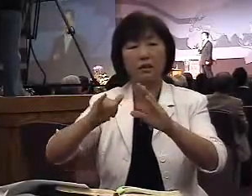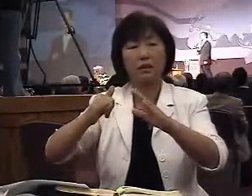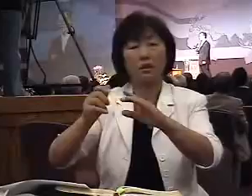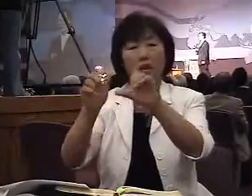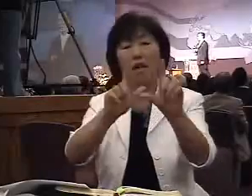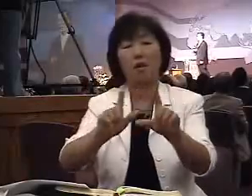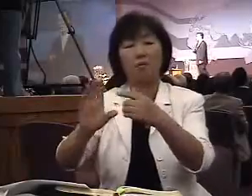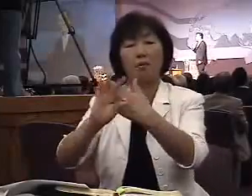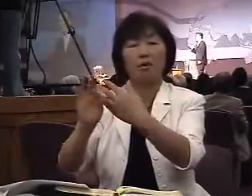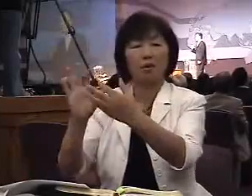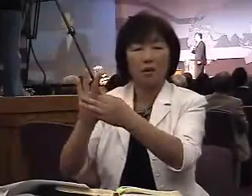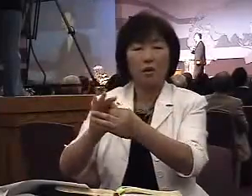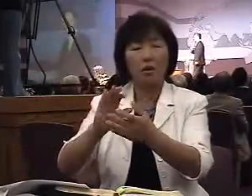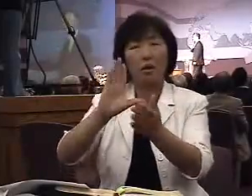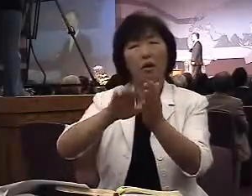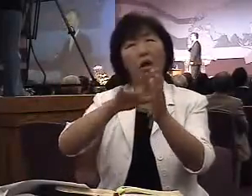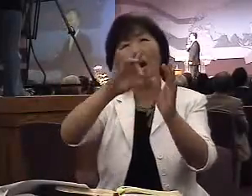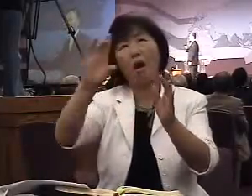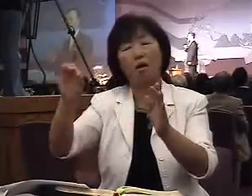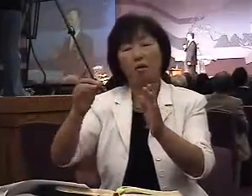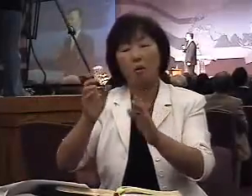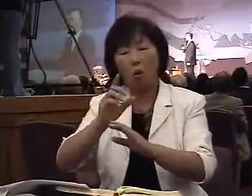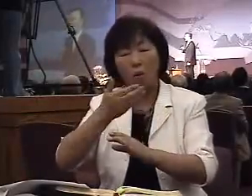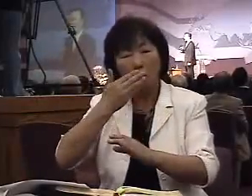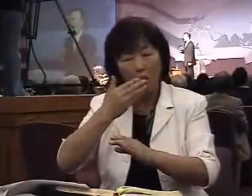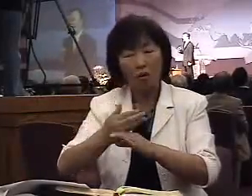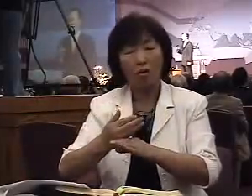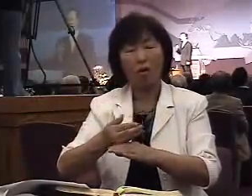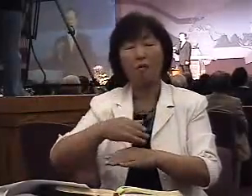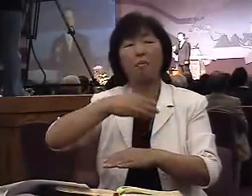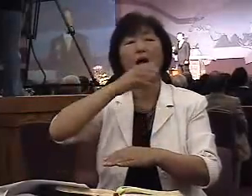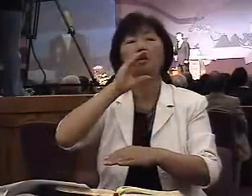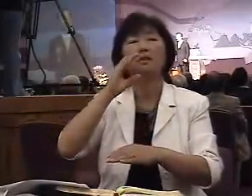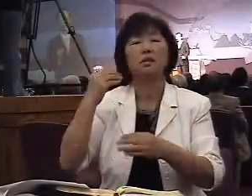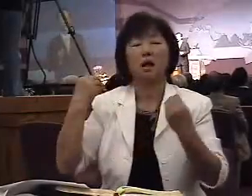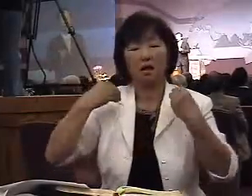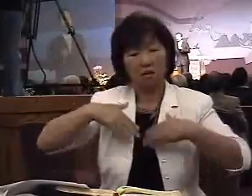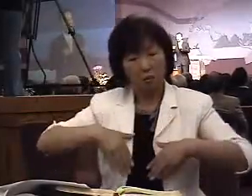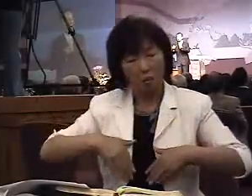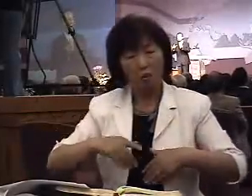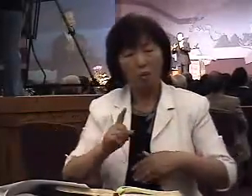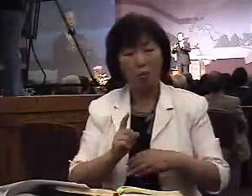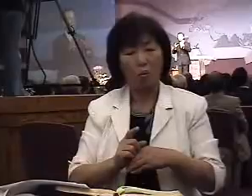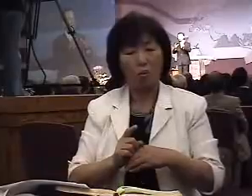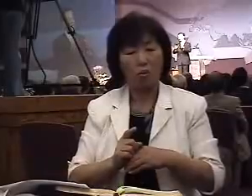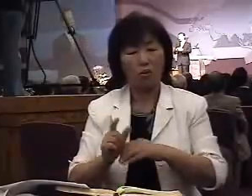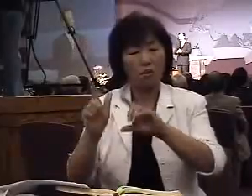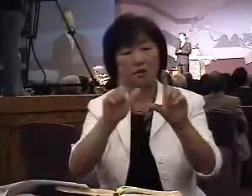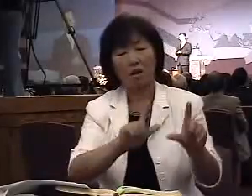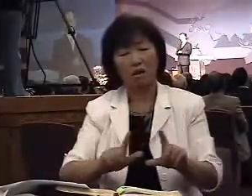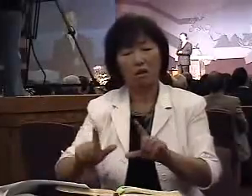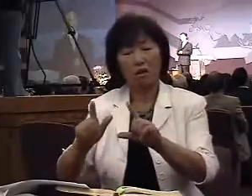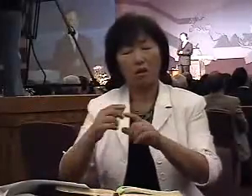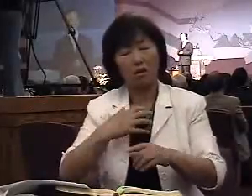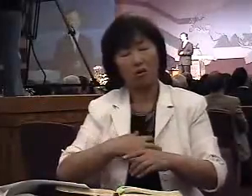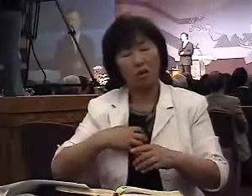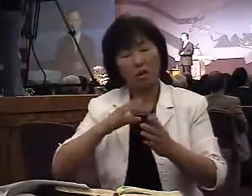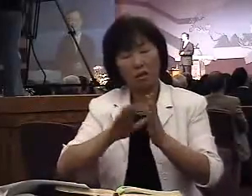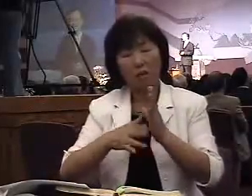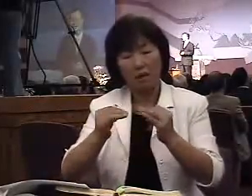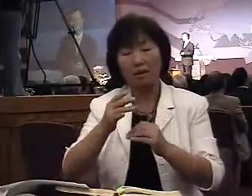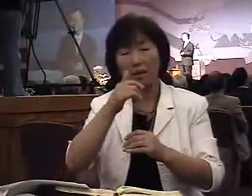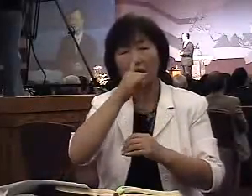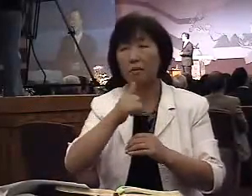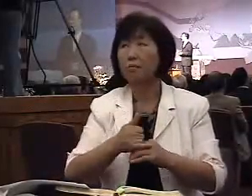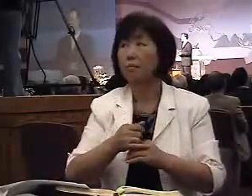살면서 때때로는 무엇을 먹을까 마실까 입을까 이것 갖고도 우리가 걱정하며 살 때가 많이 있다는 것입니다.